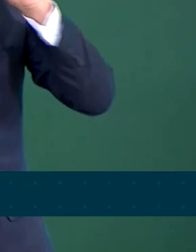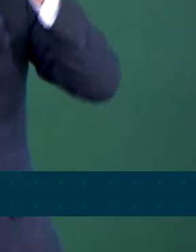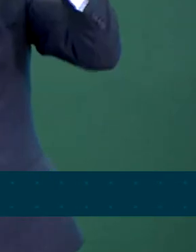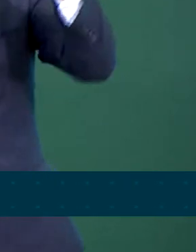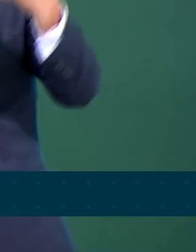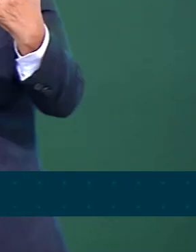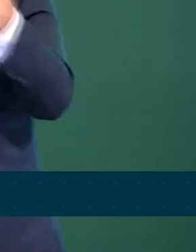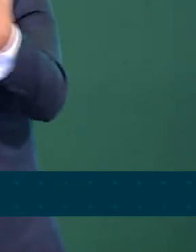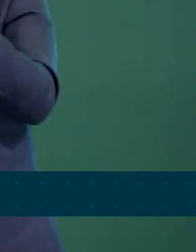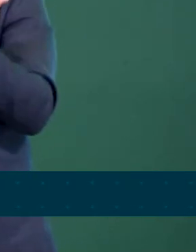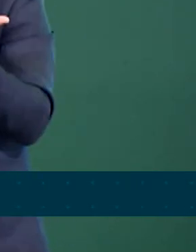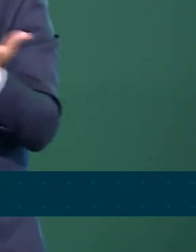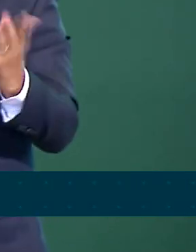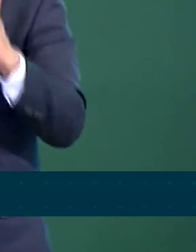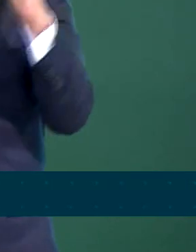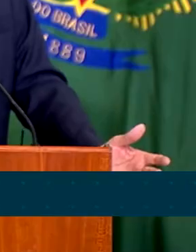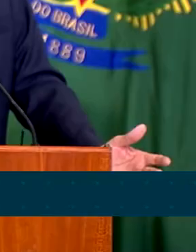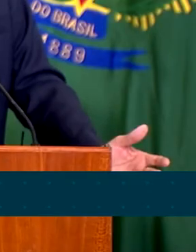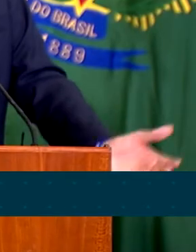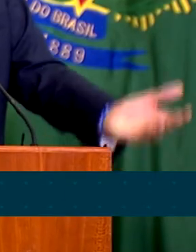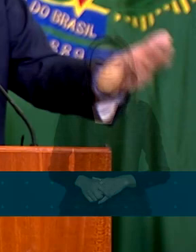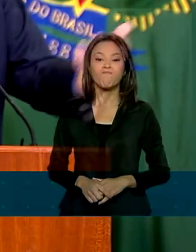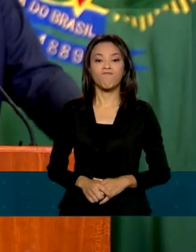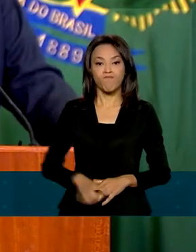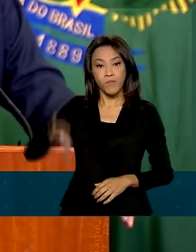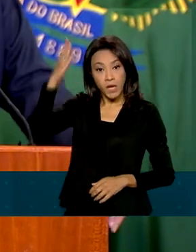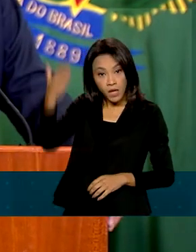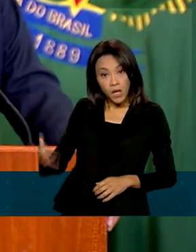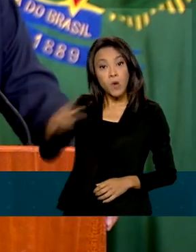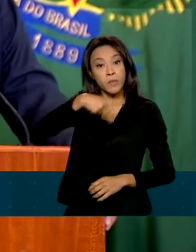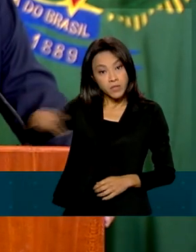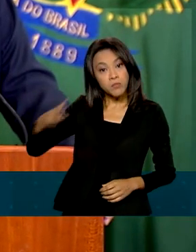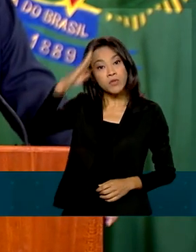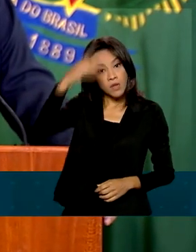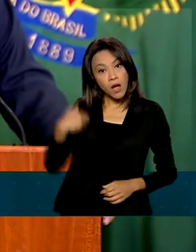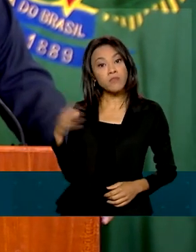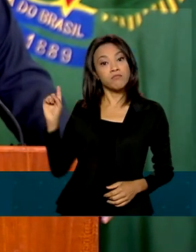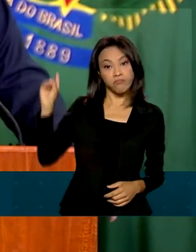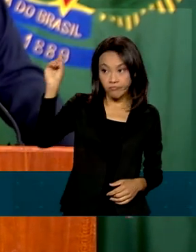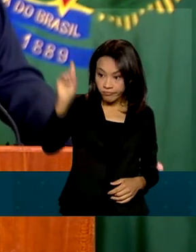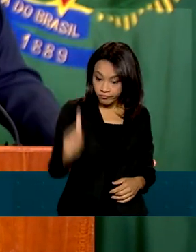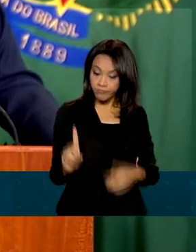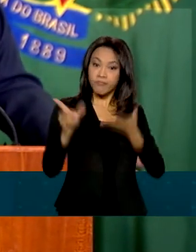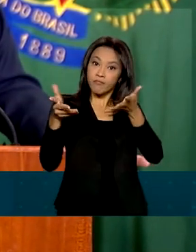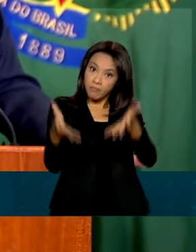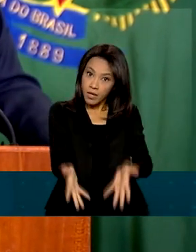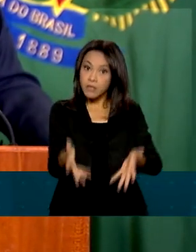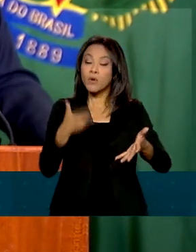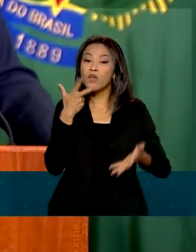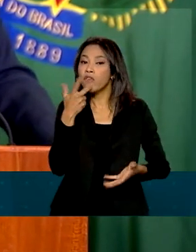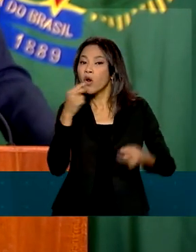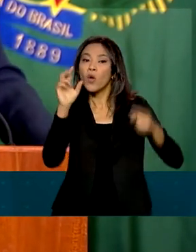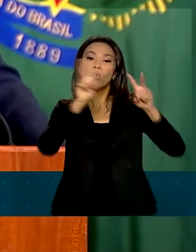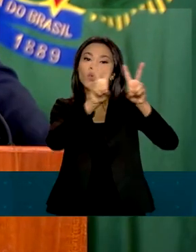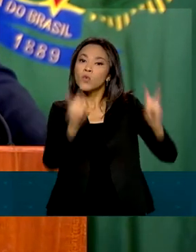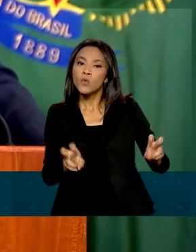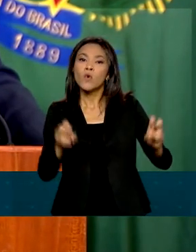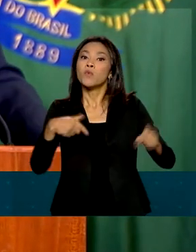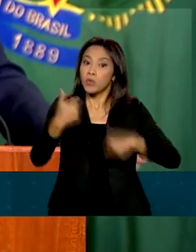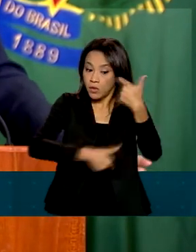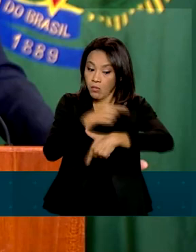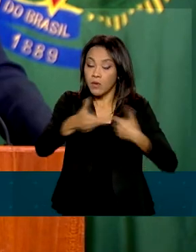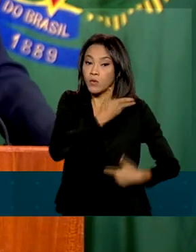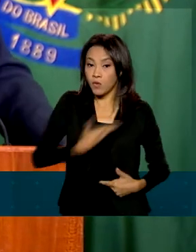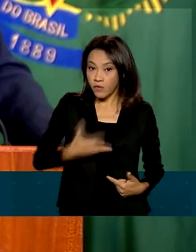com os vários programas federais. O presidente Jair Bolsonaro participou da cerimônia e destacou o trabalho do governo